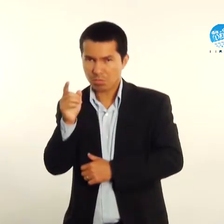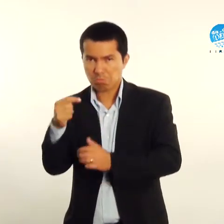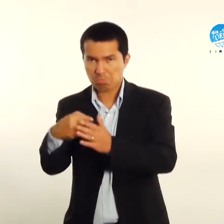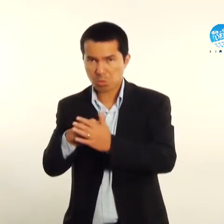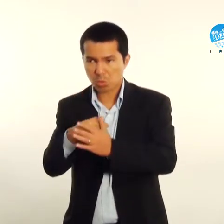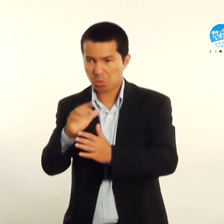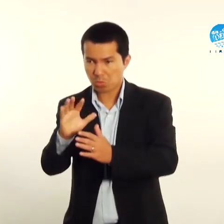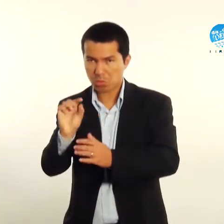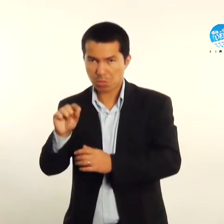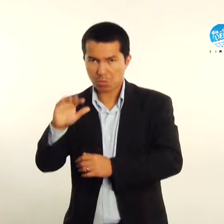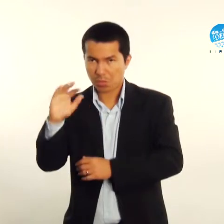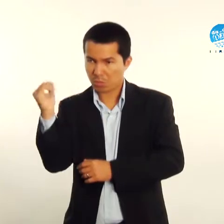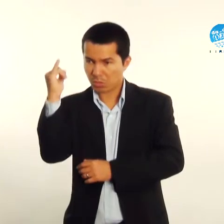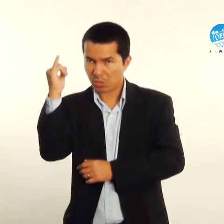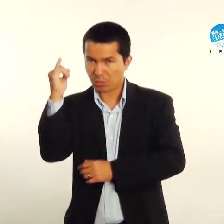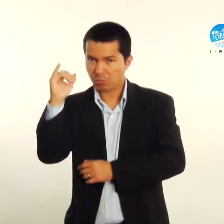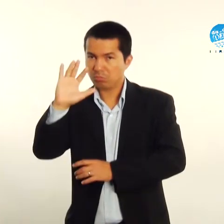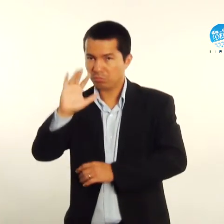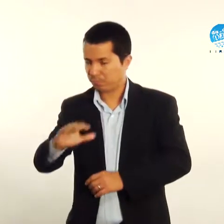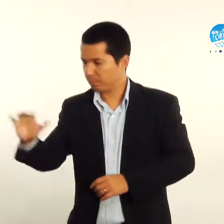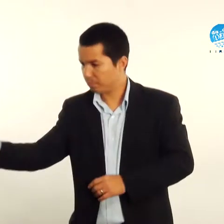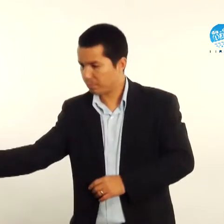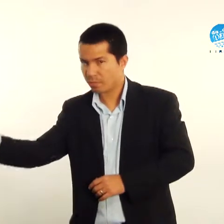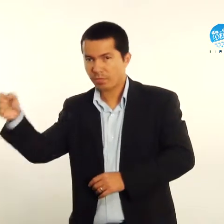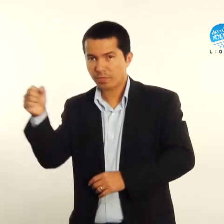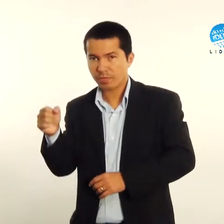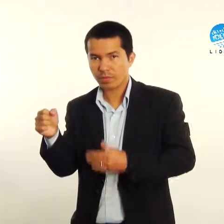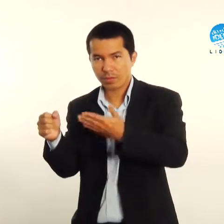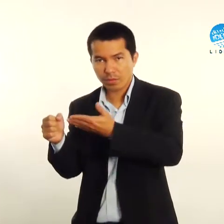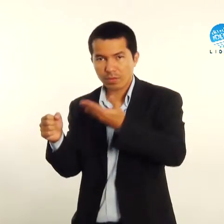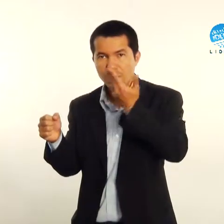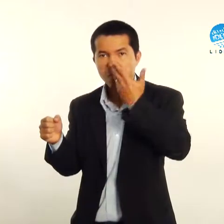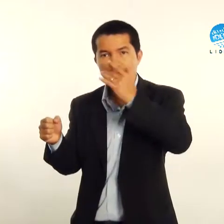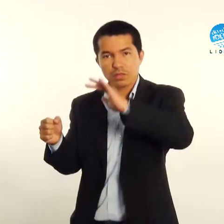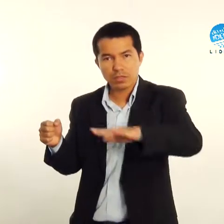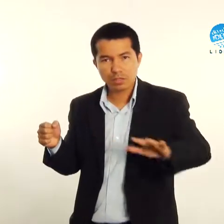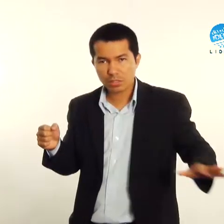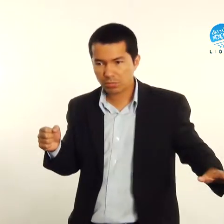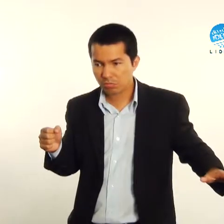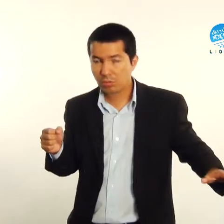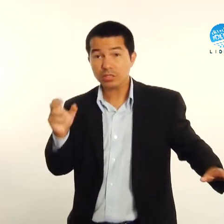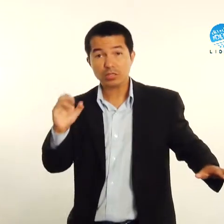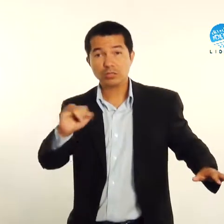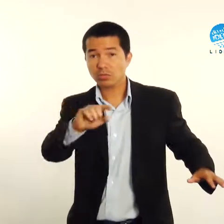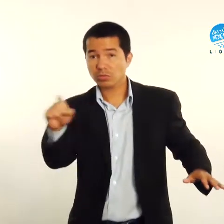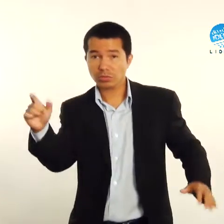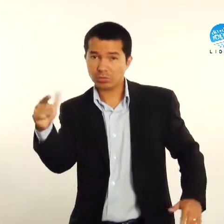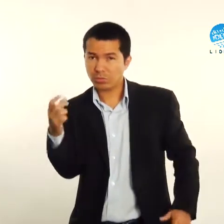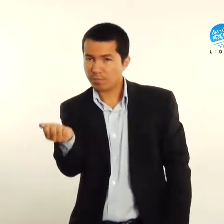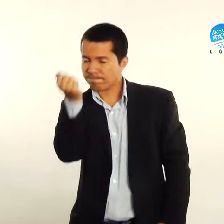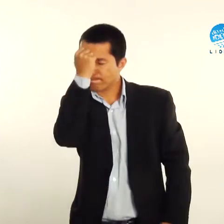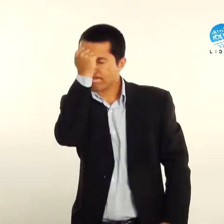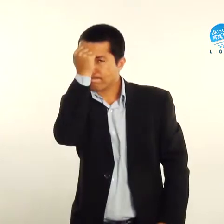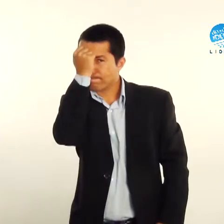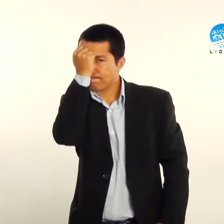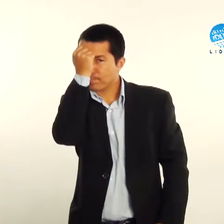uma criança no meio deles e disse assim: vocês não são os maiores. Se vocês não se